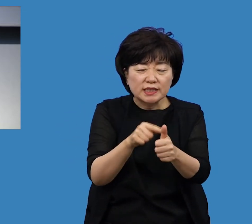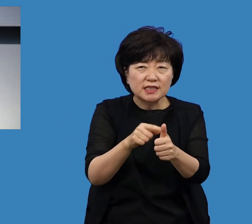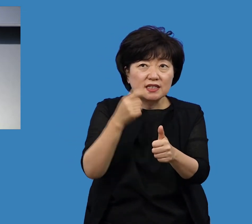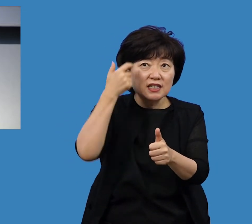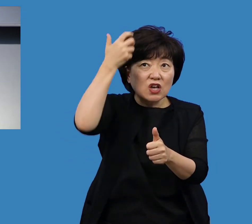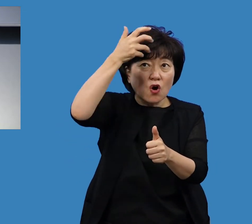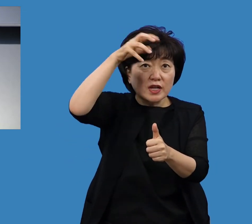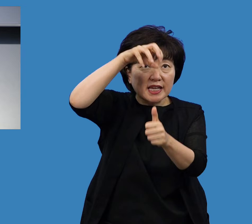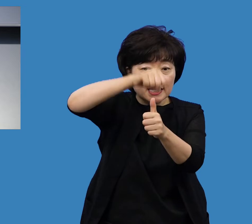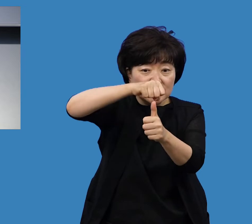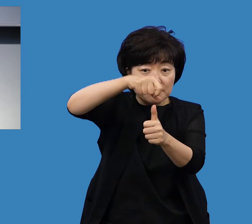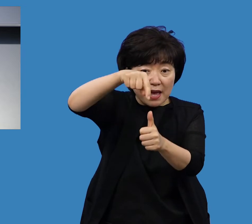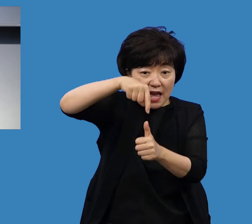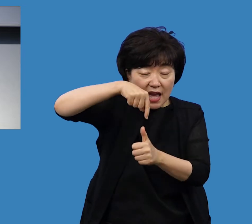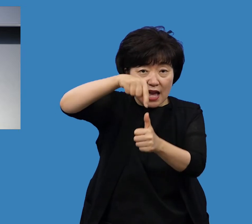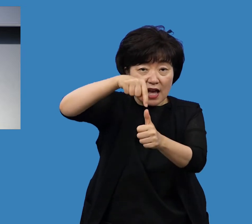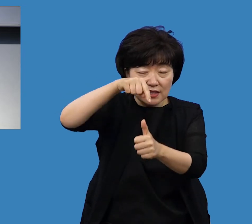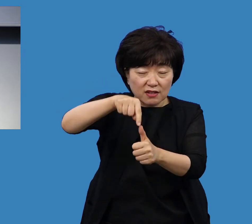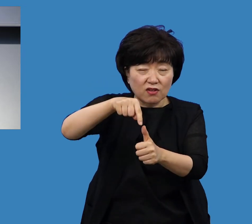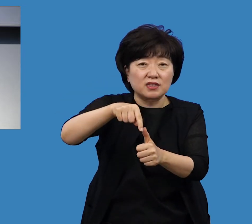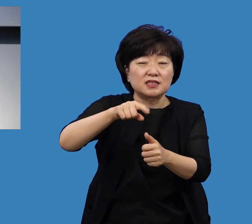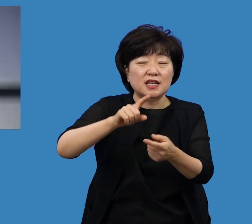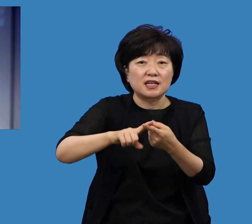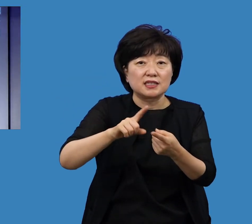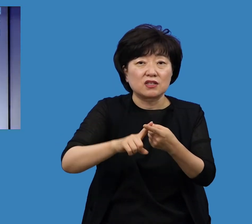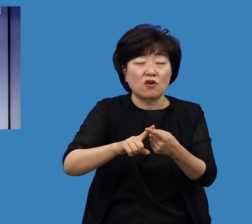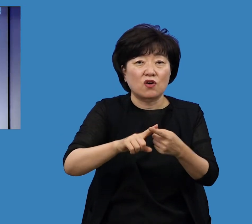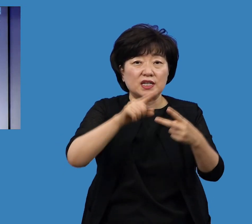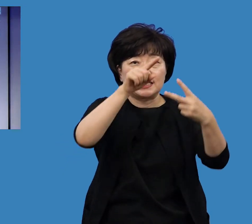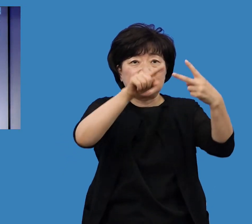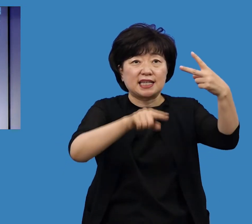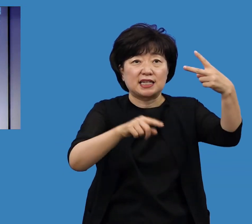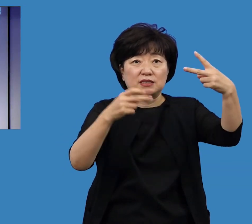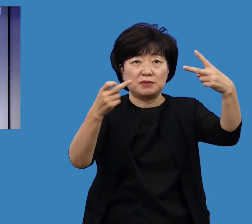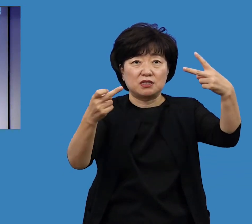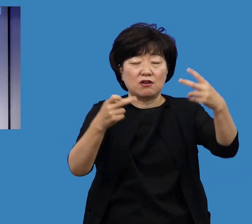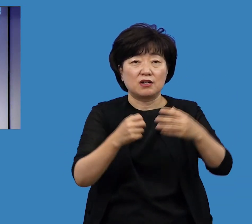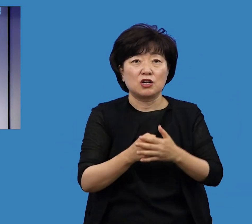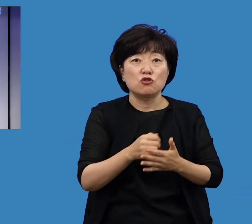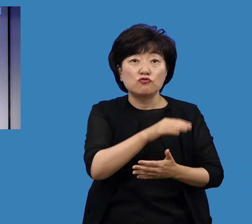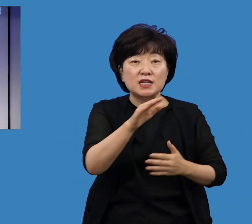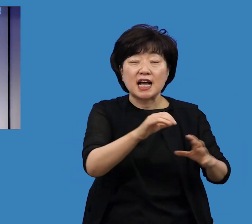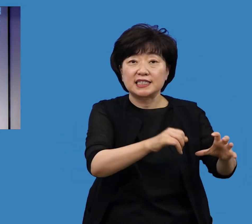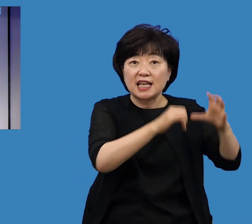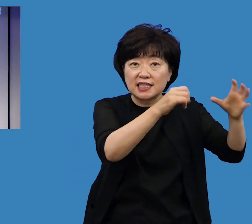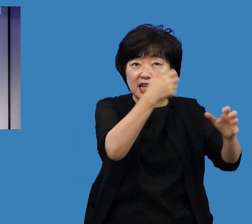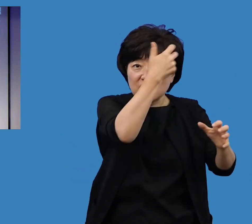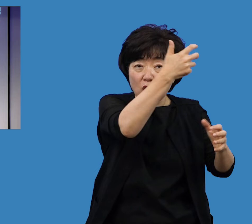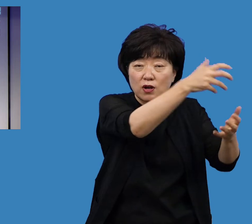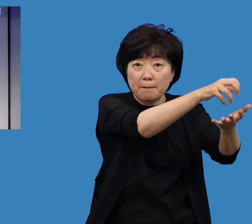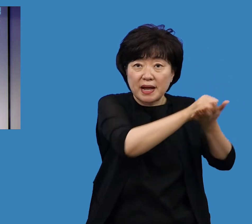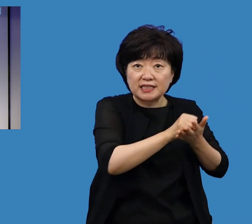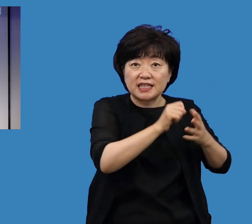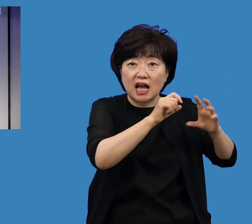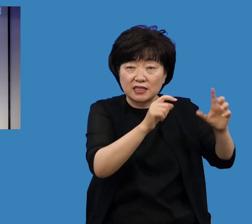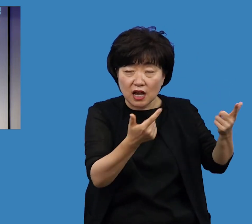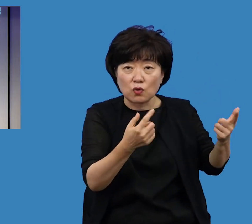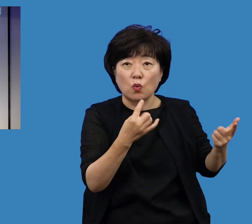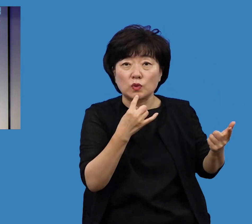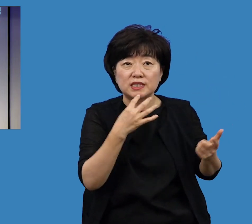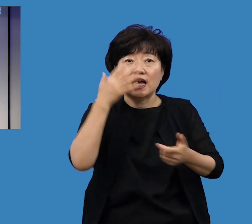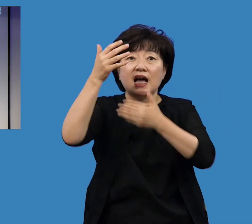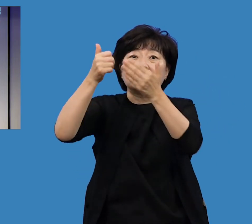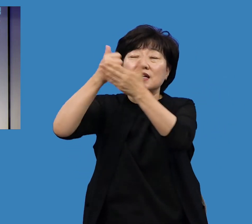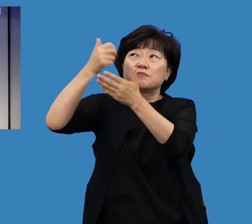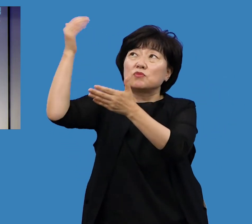것을 12절에서 이렇게 얘기합니다. 2장 12절 다시 한번 볼게요. 시작. 우리가 세상의 영을 받지 아니하고 오직